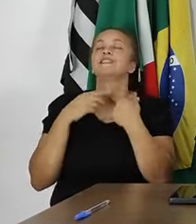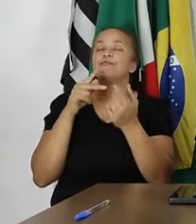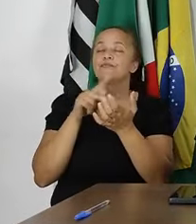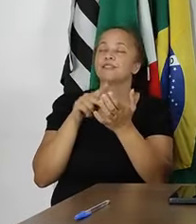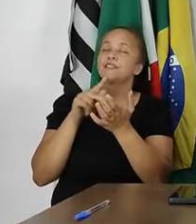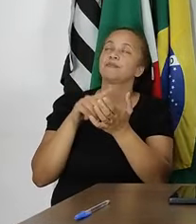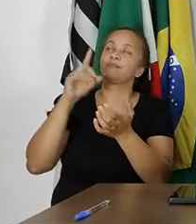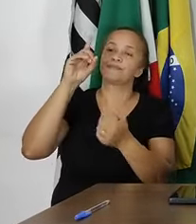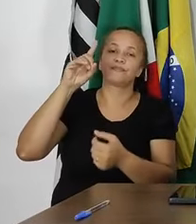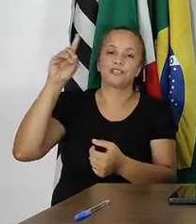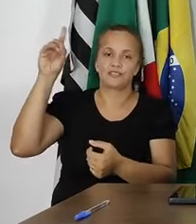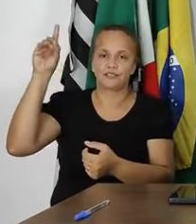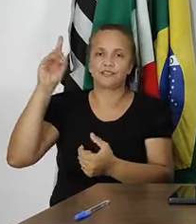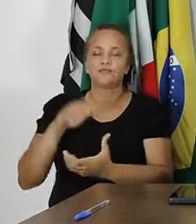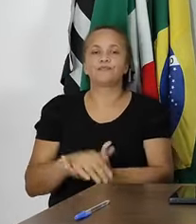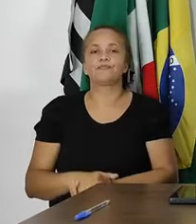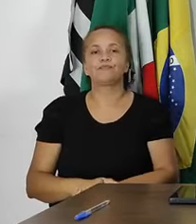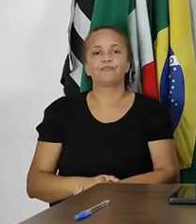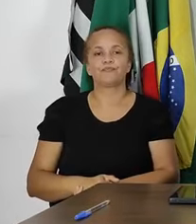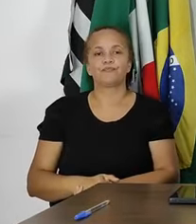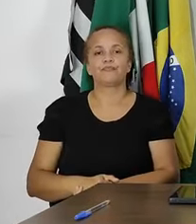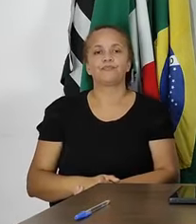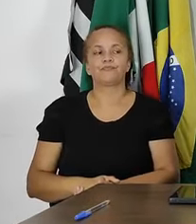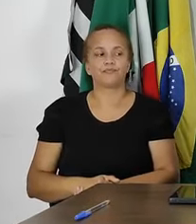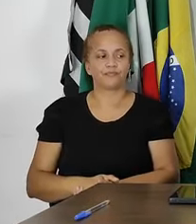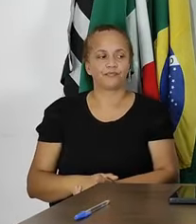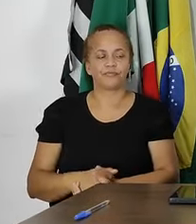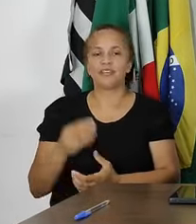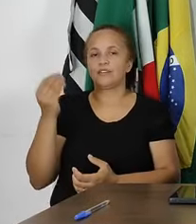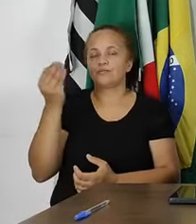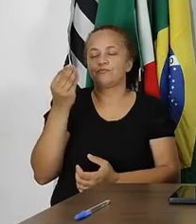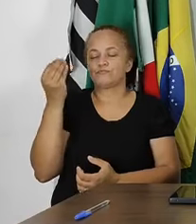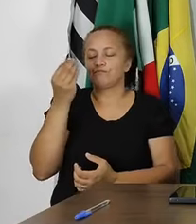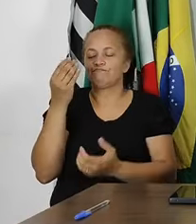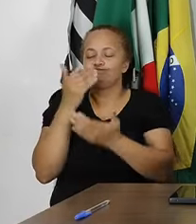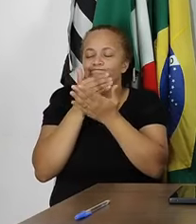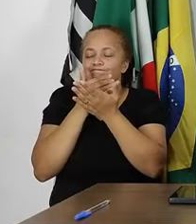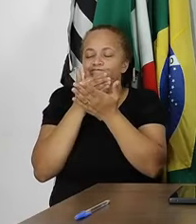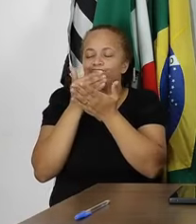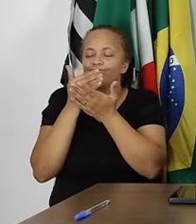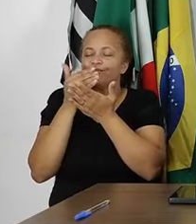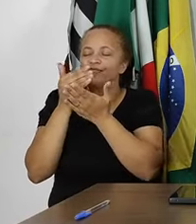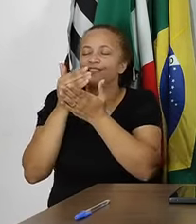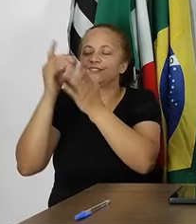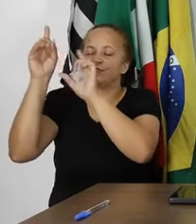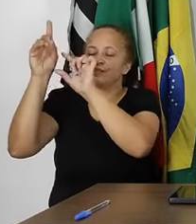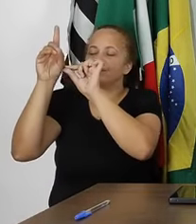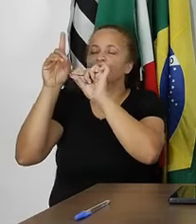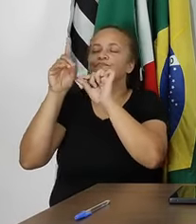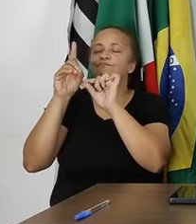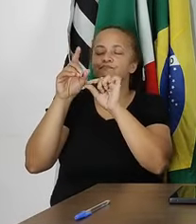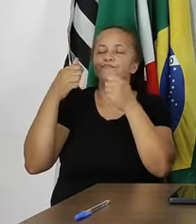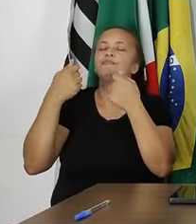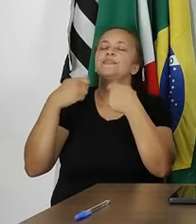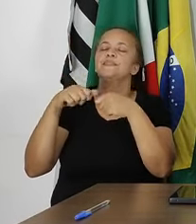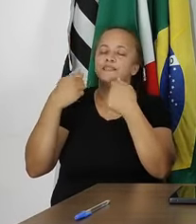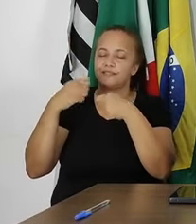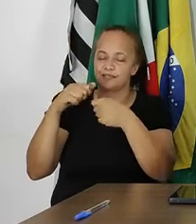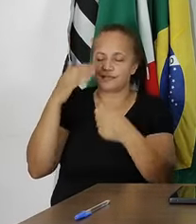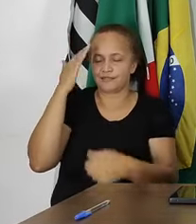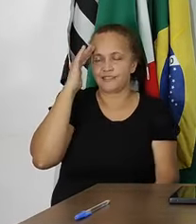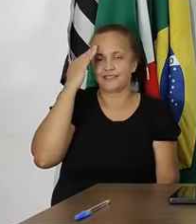pessoa. E dentro dessa realidade da nova criação, nós precisamos entender que